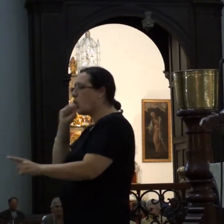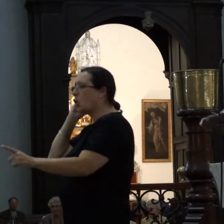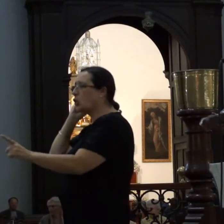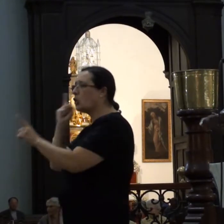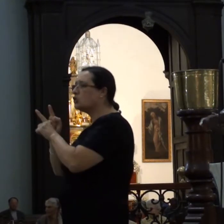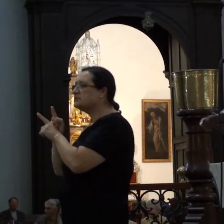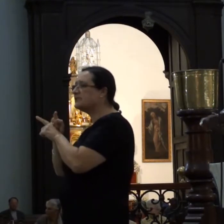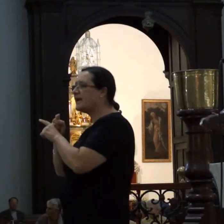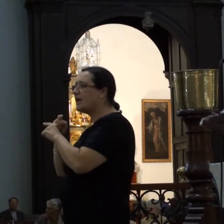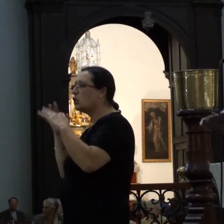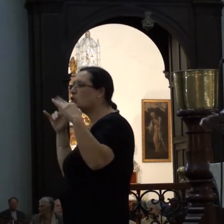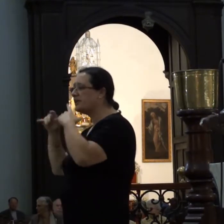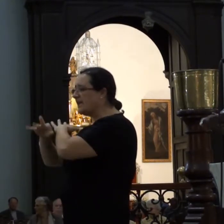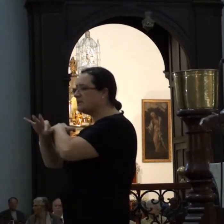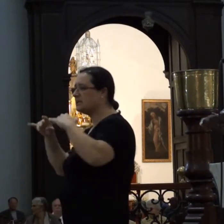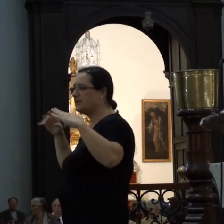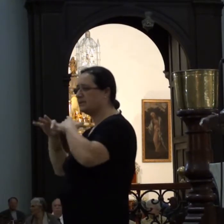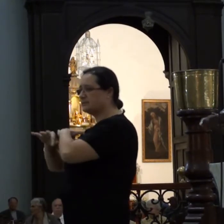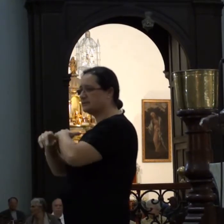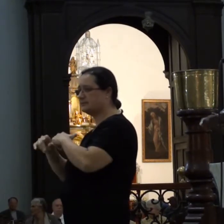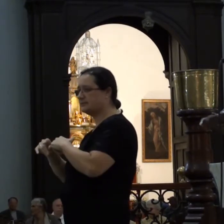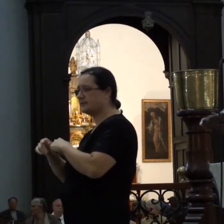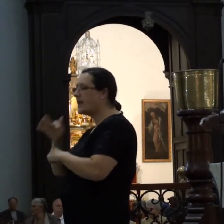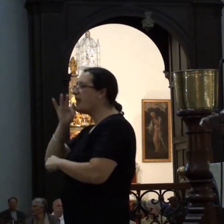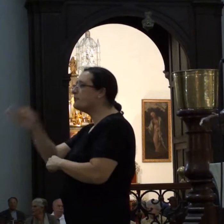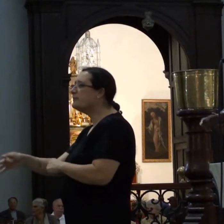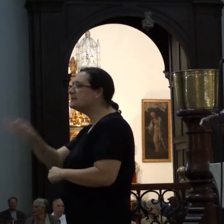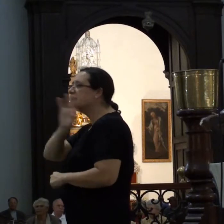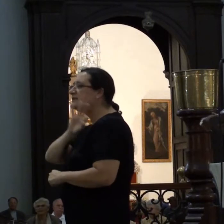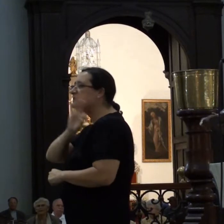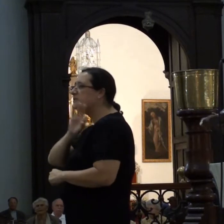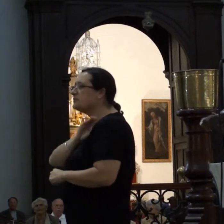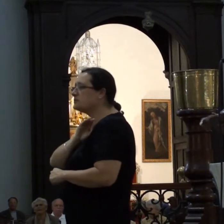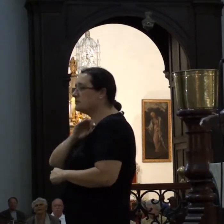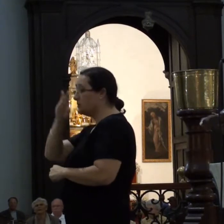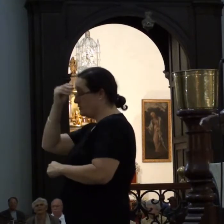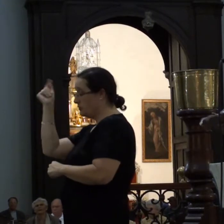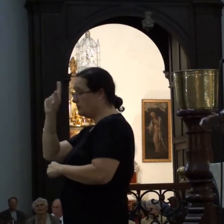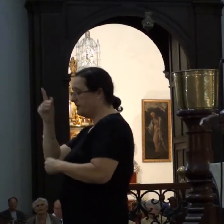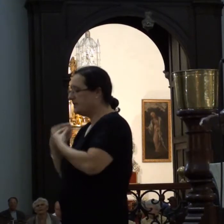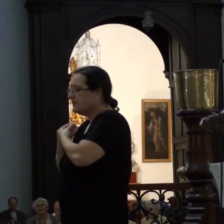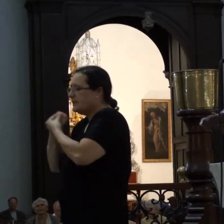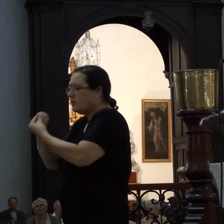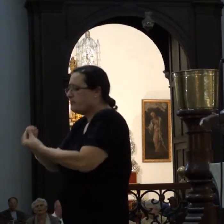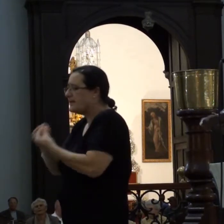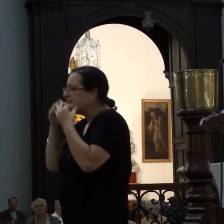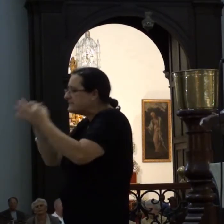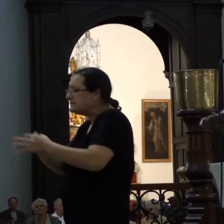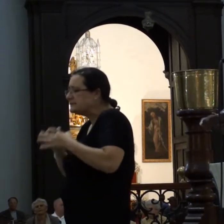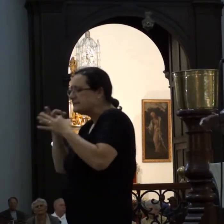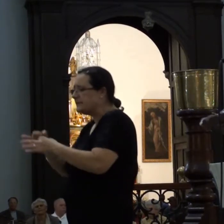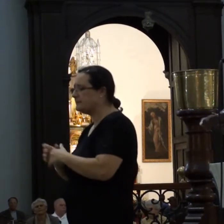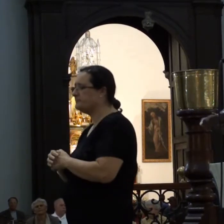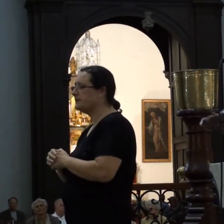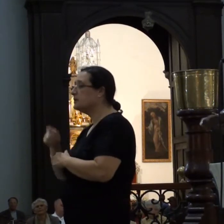nos dice el papa La promesa del señor no olvidemos esto nos acompaña siempre y